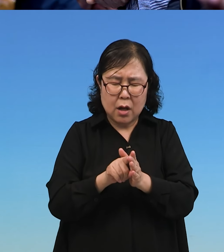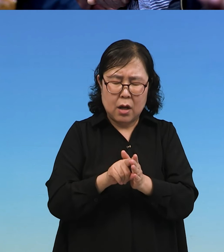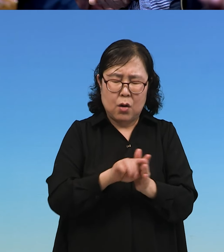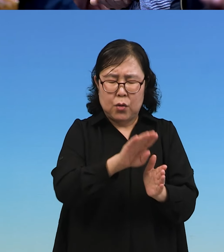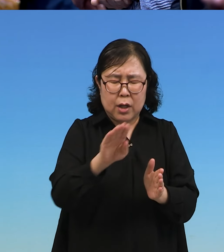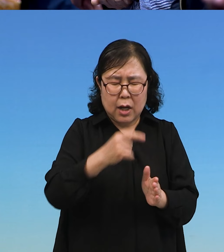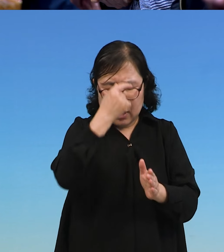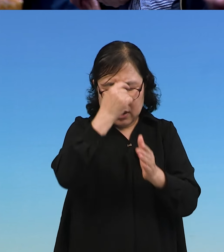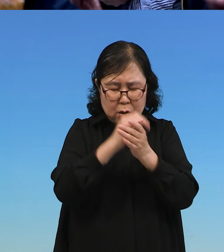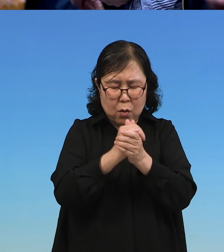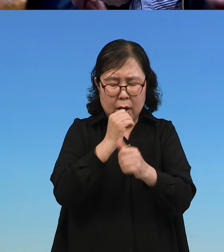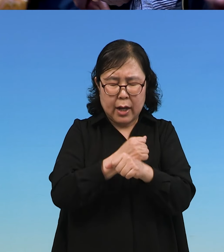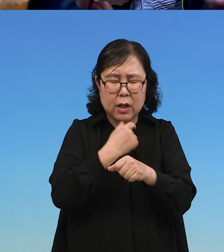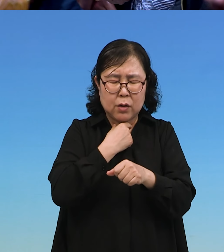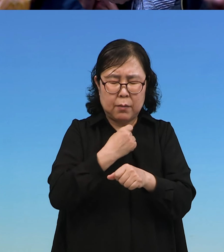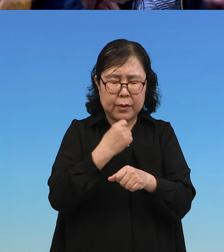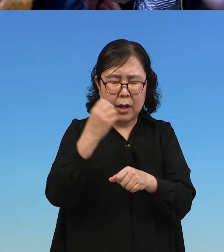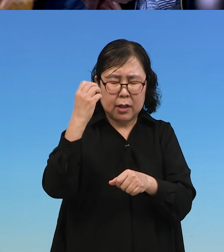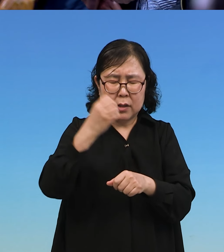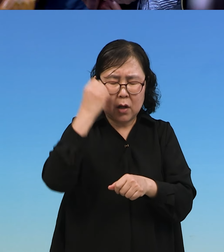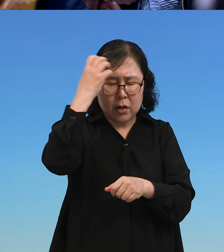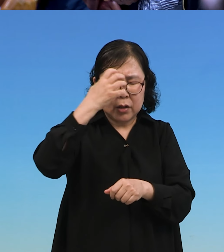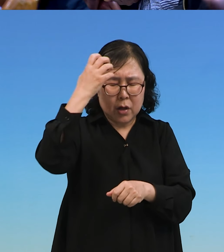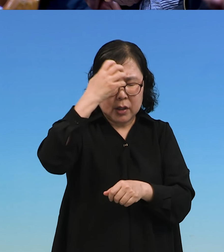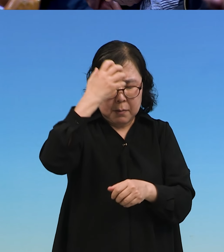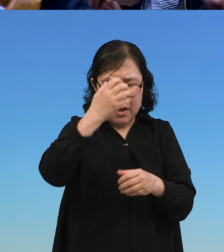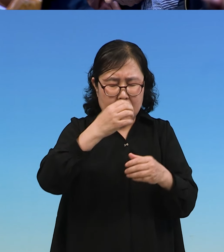원합니다. 성령이 말하게 하심을 따라